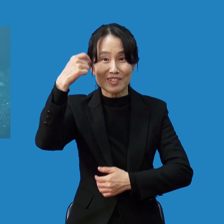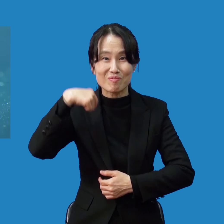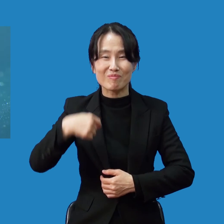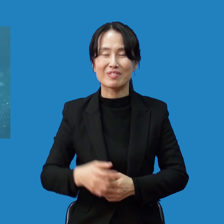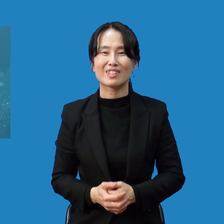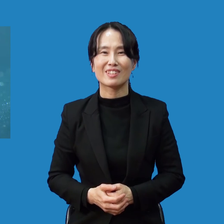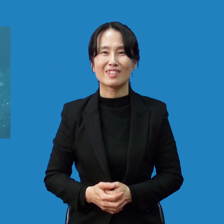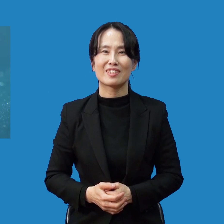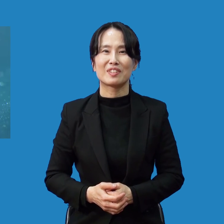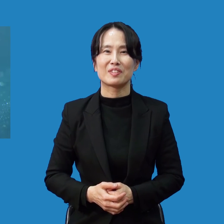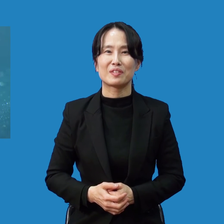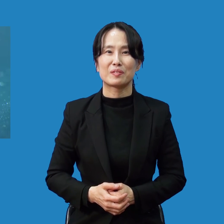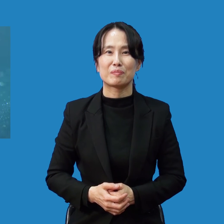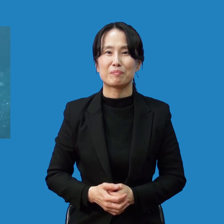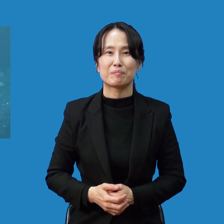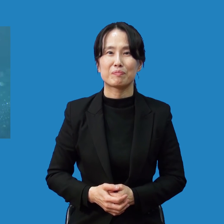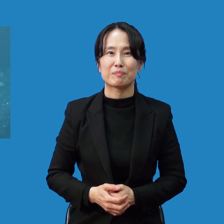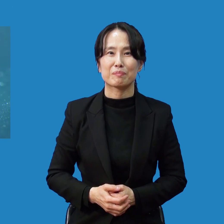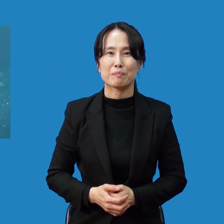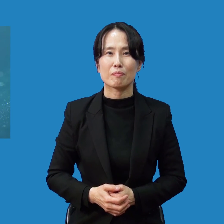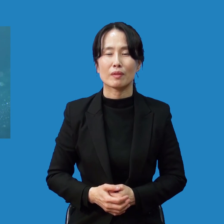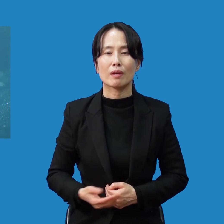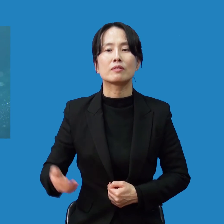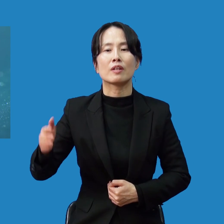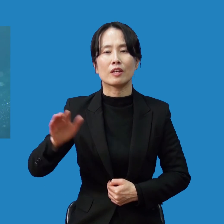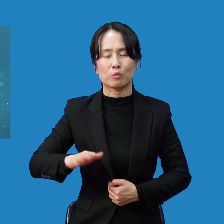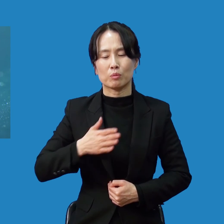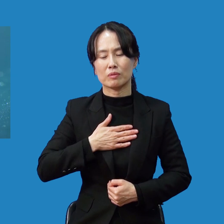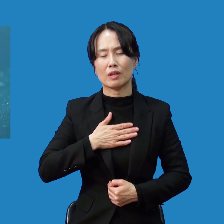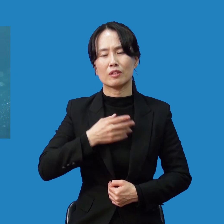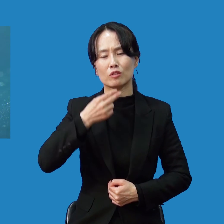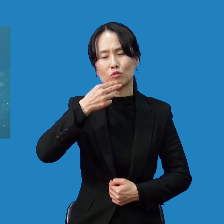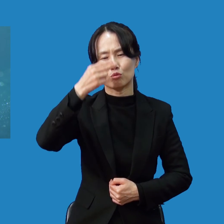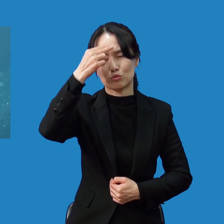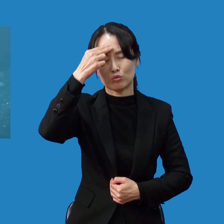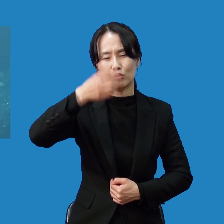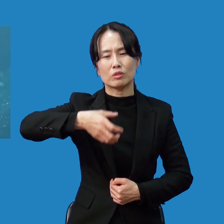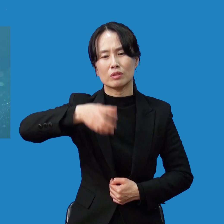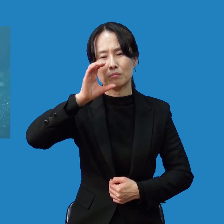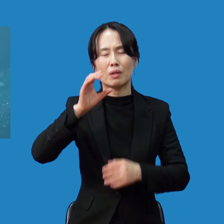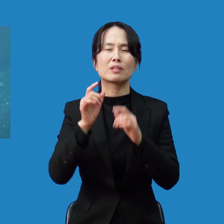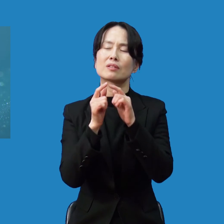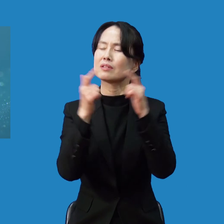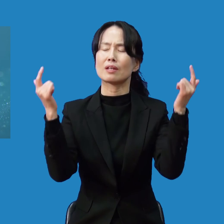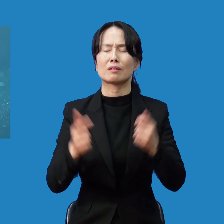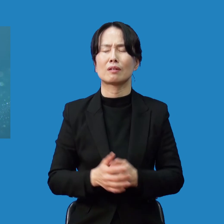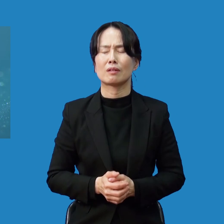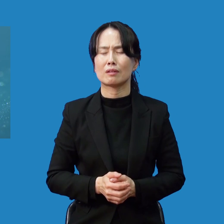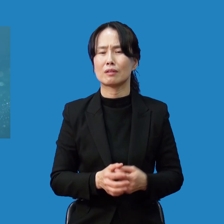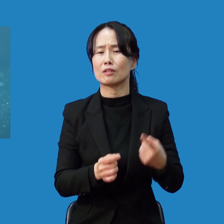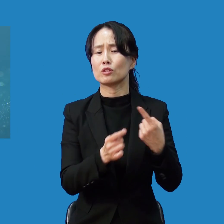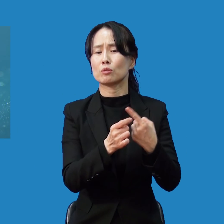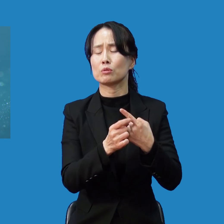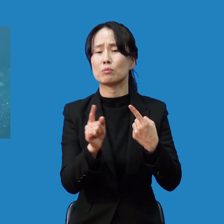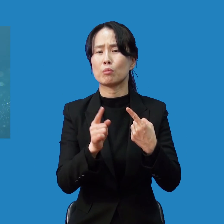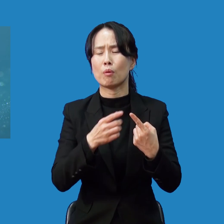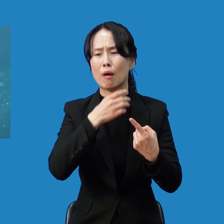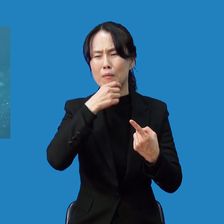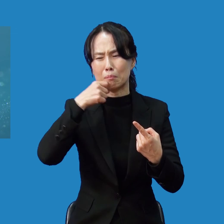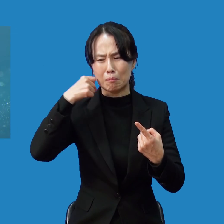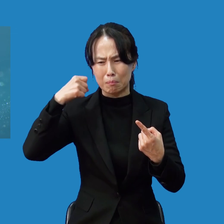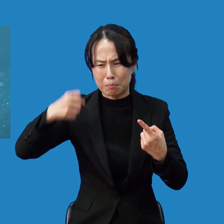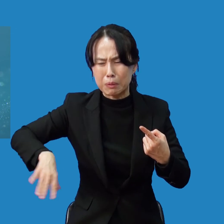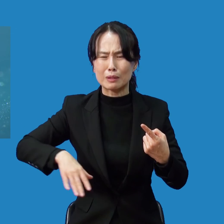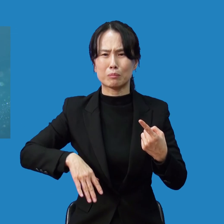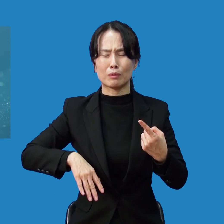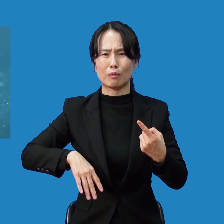자, 그래도 마시지 않습니다. 첫째는 맛이 없었고, 그게 콜라 정도로